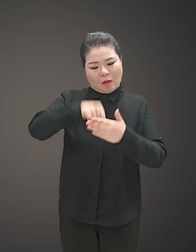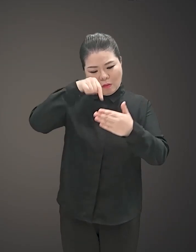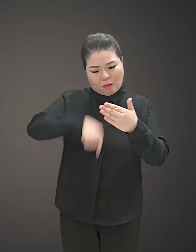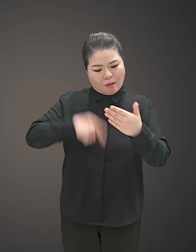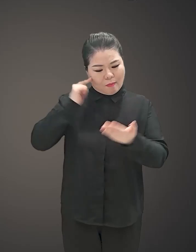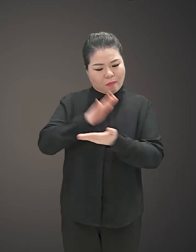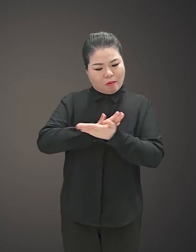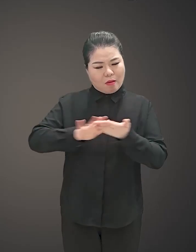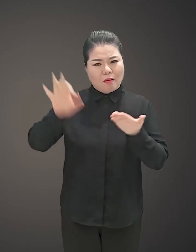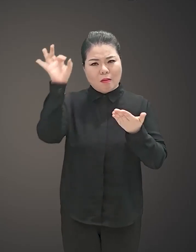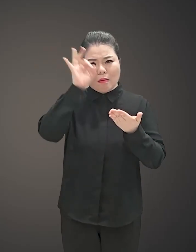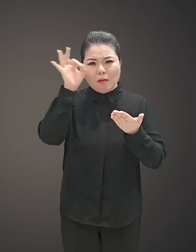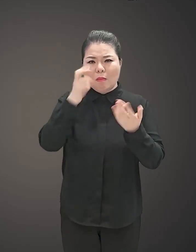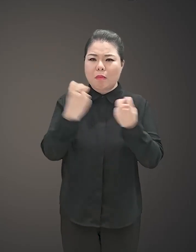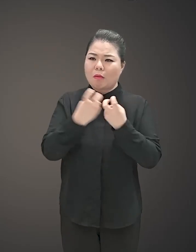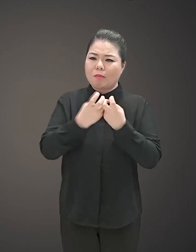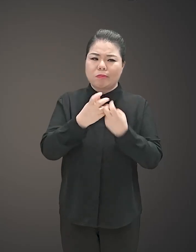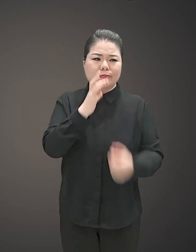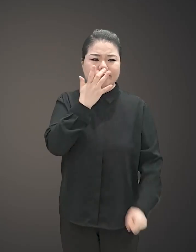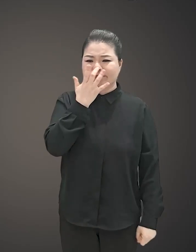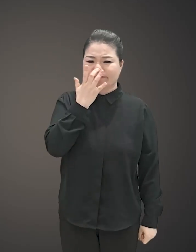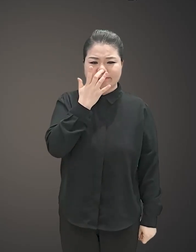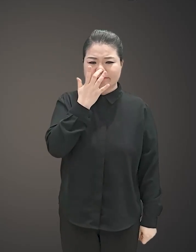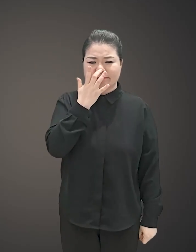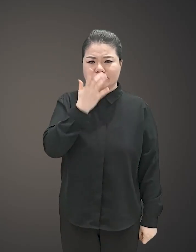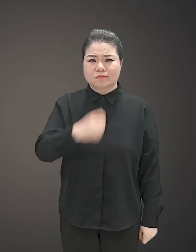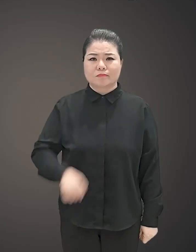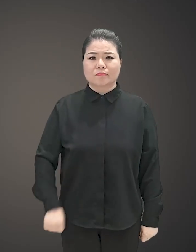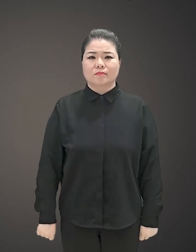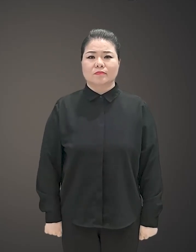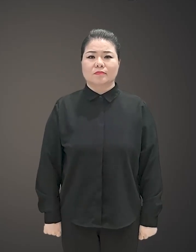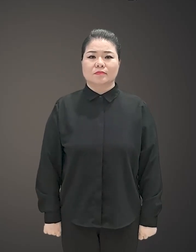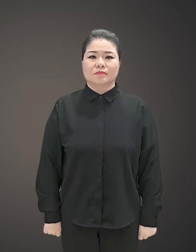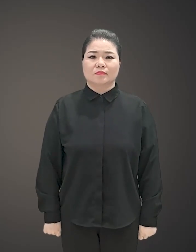어떻게 해야 내면의 평화를 찾을지 알 수 없었다.